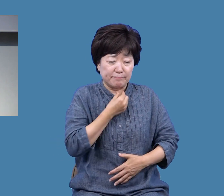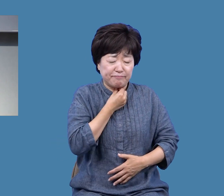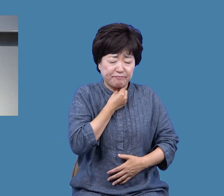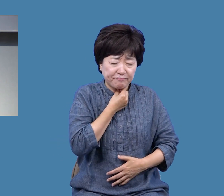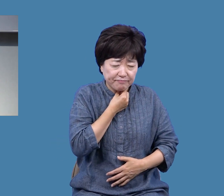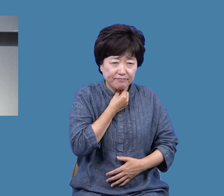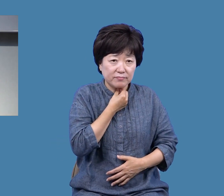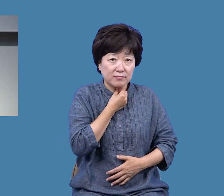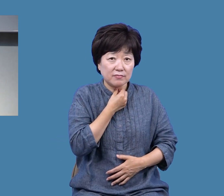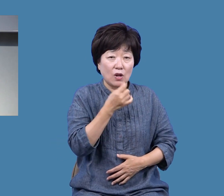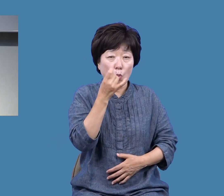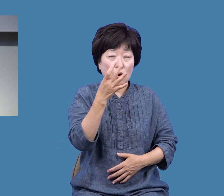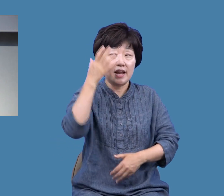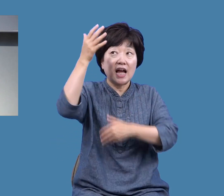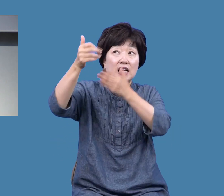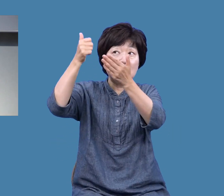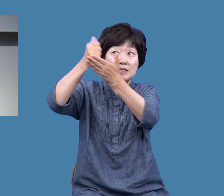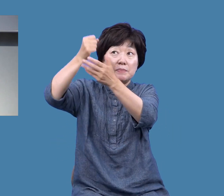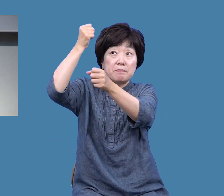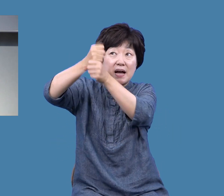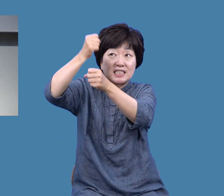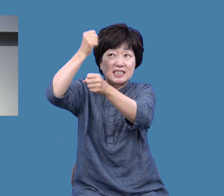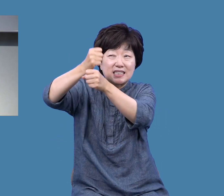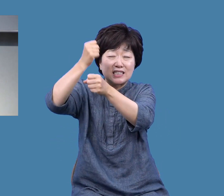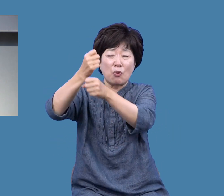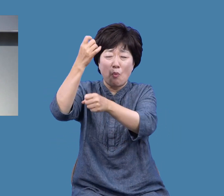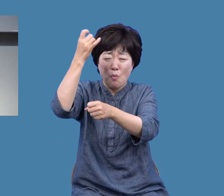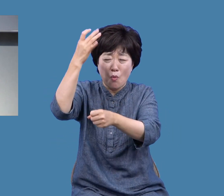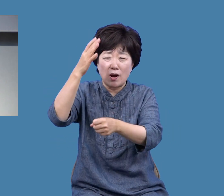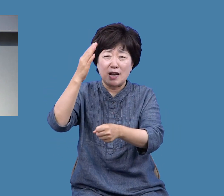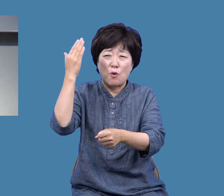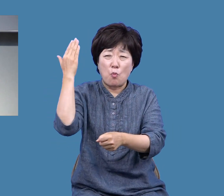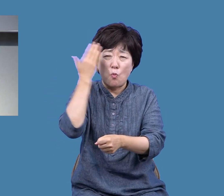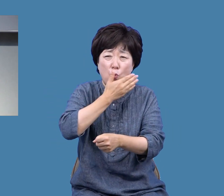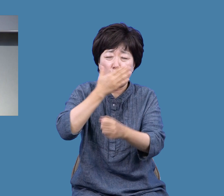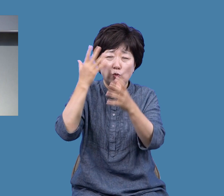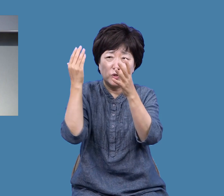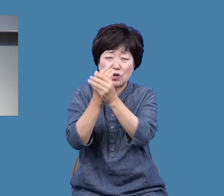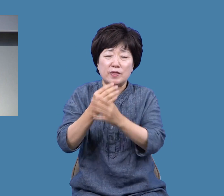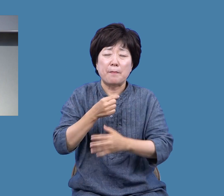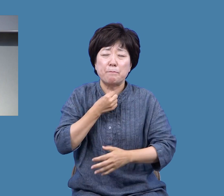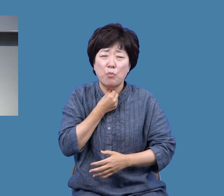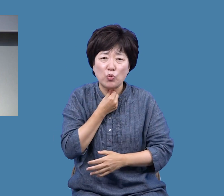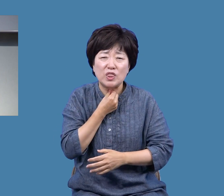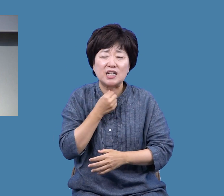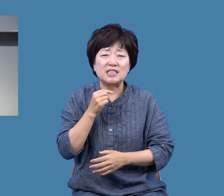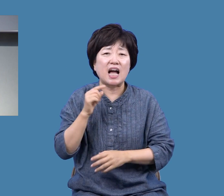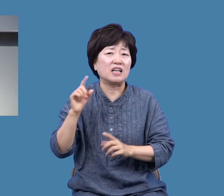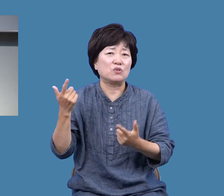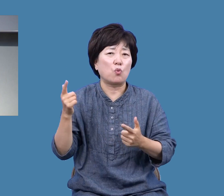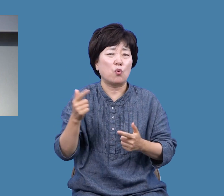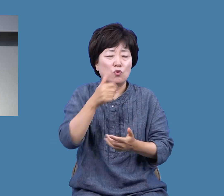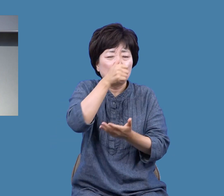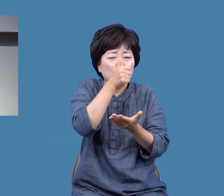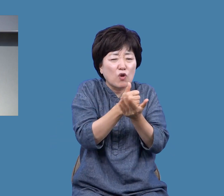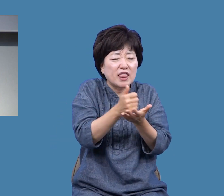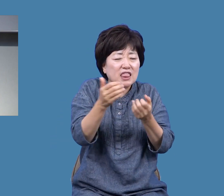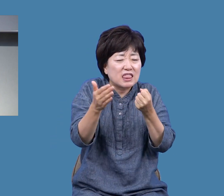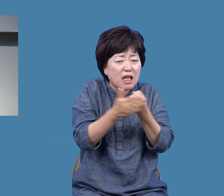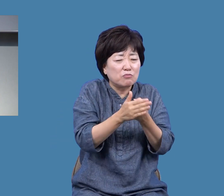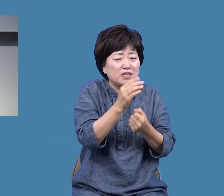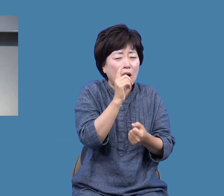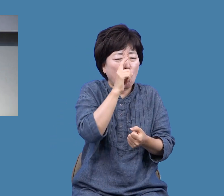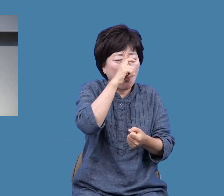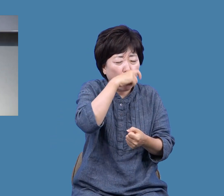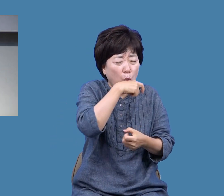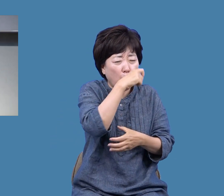원래 하나님이 창조하셨던 온전한 본능이 아니라 죄로 인해서 오염되고 타락한 본능이라는 거예요.